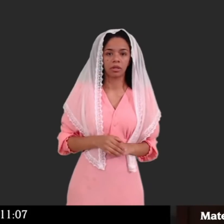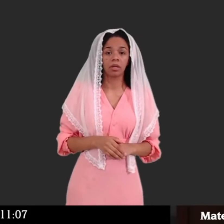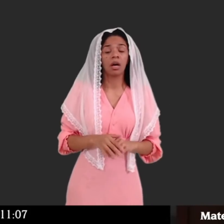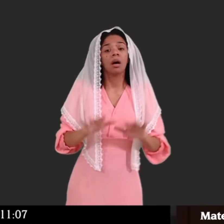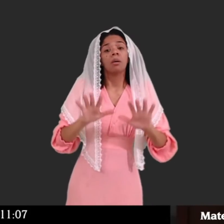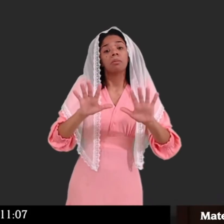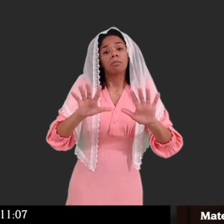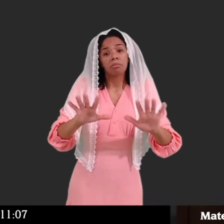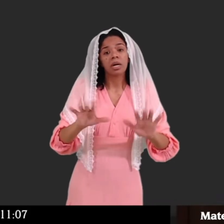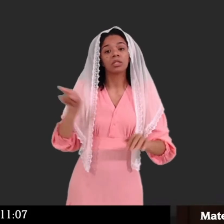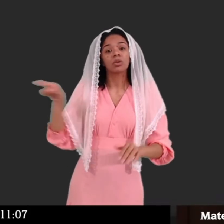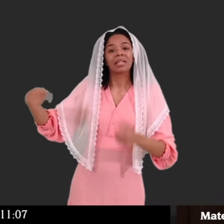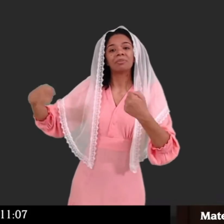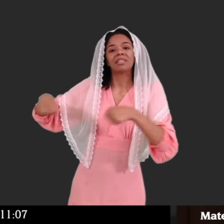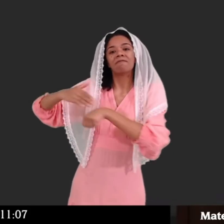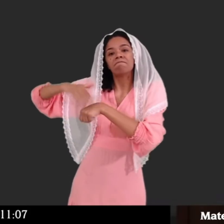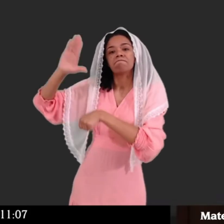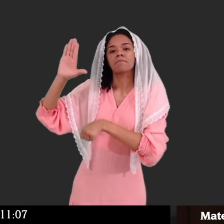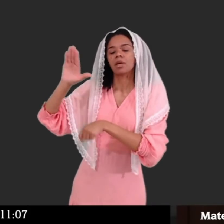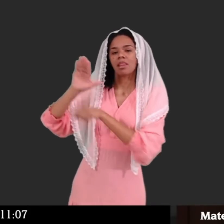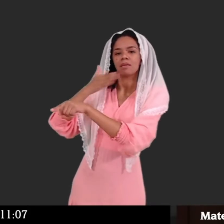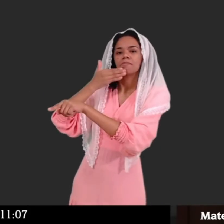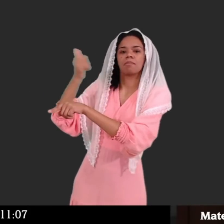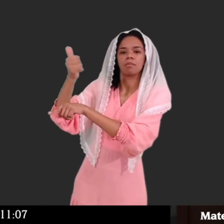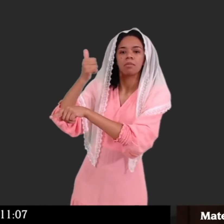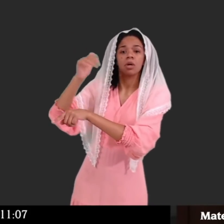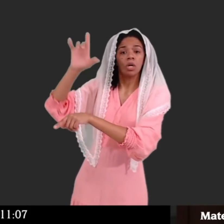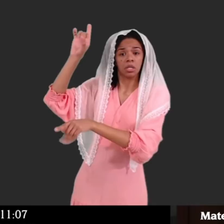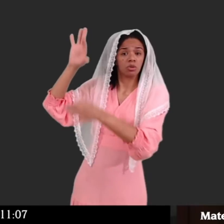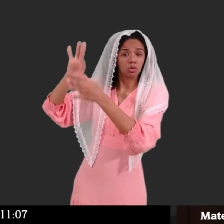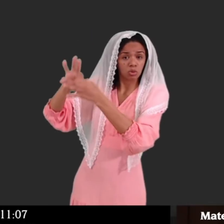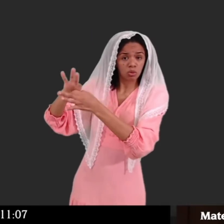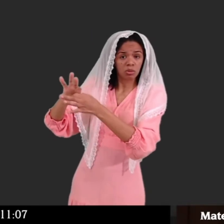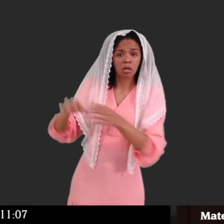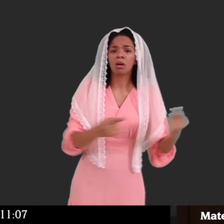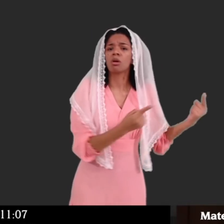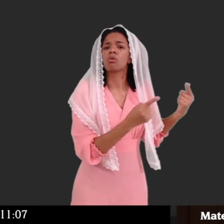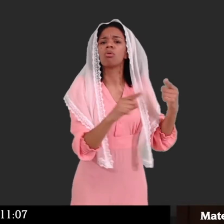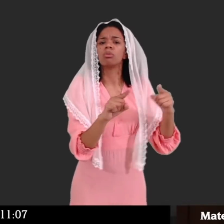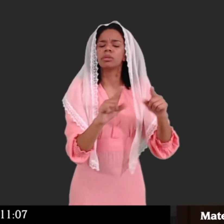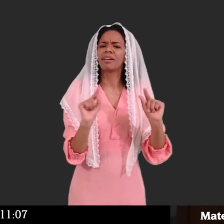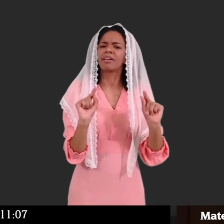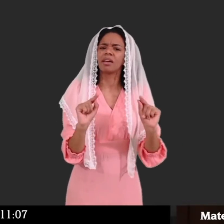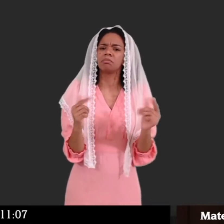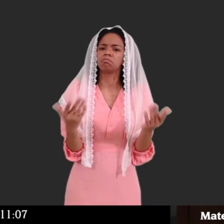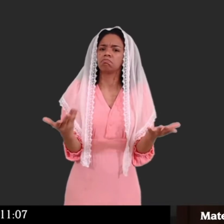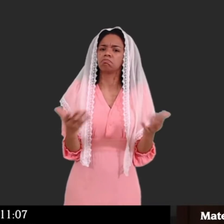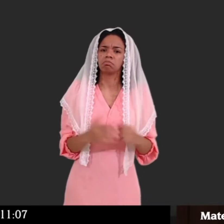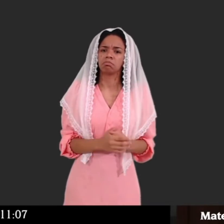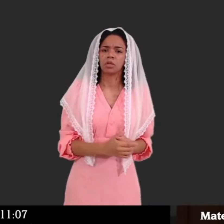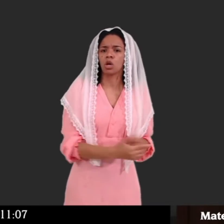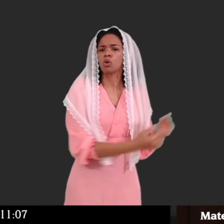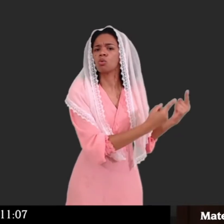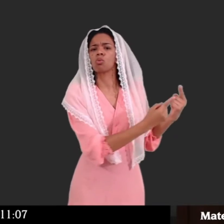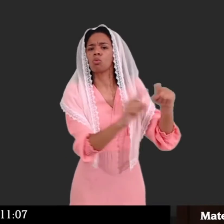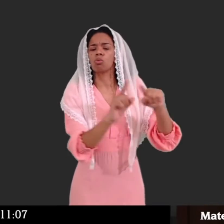precisava, ele precisava, encontrou. Se Deus é por nós, quem será contra nós? Quem será